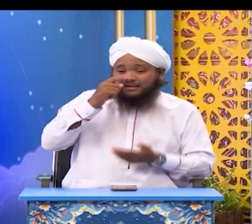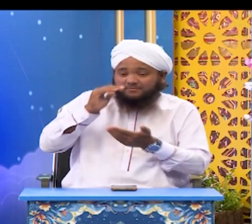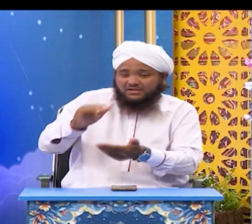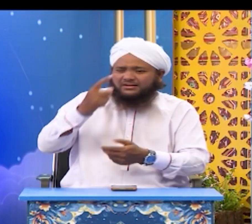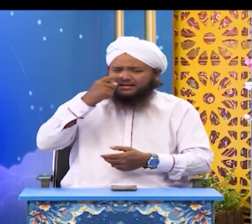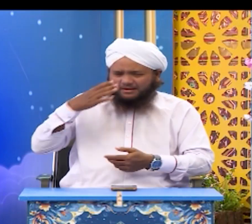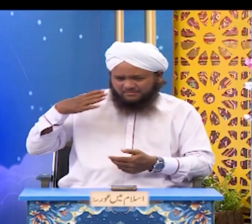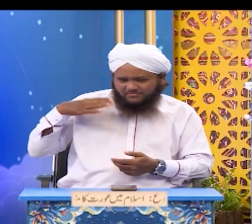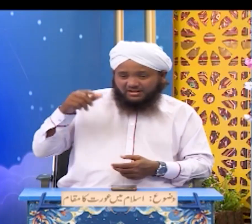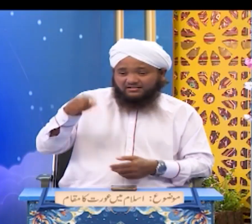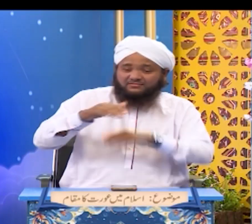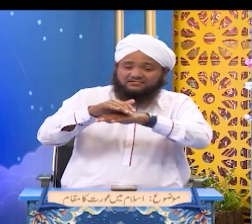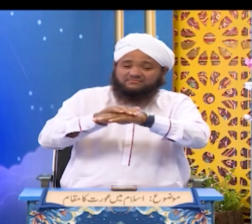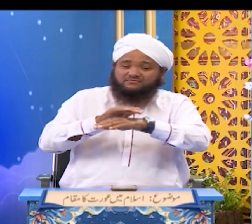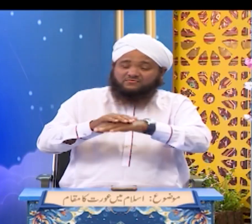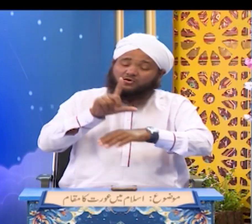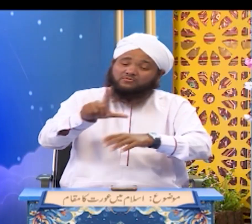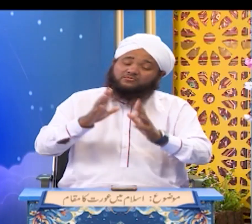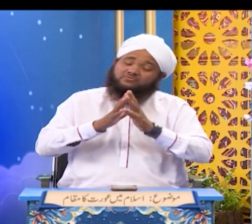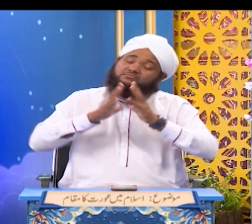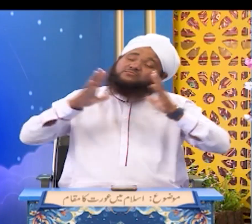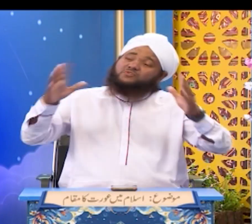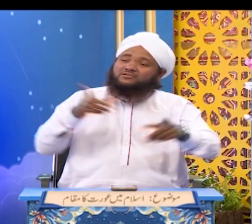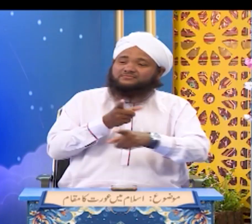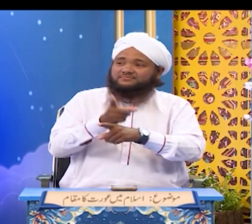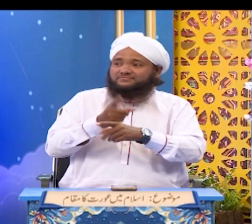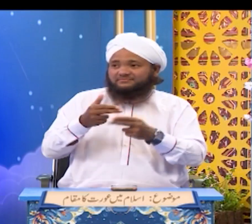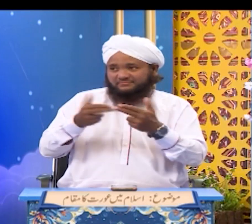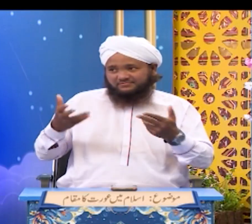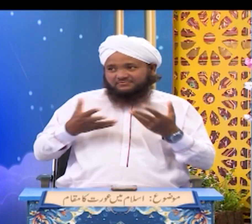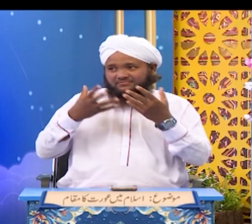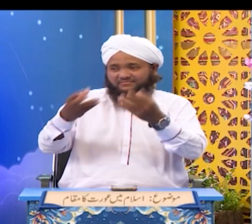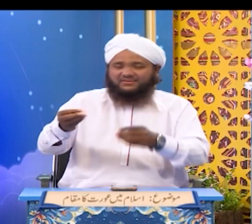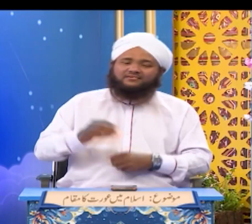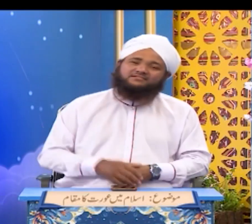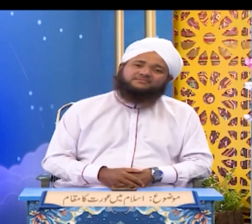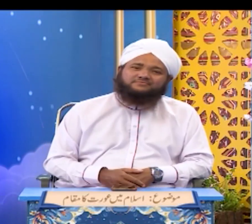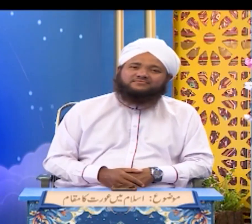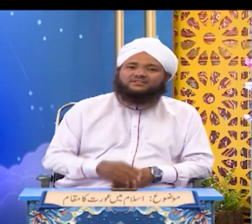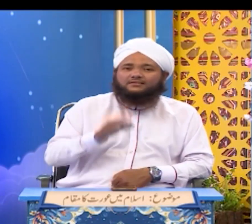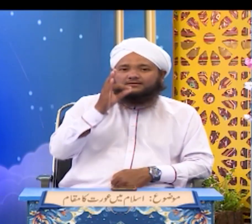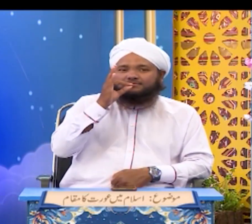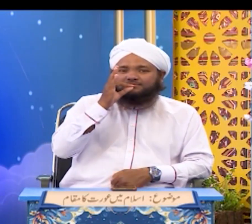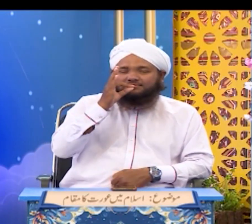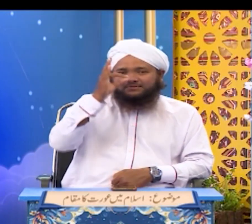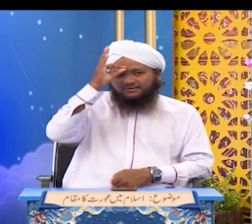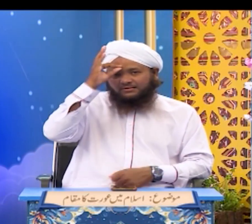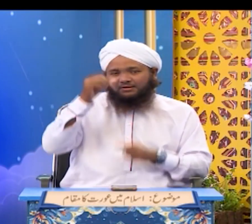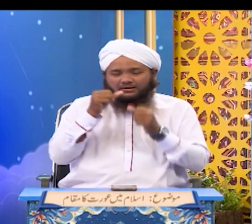سلوک کرنا چاہیے۔ آئیے بطور ترغیب آپ صلی اللہ تعالیٰ علیہ وآلہ وصحبہ وسلم